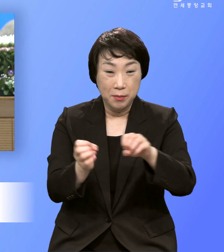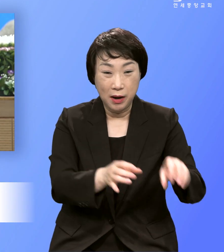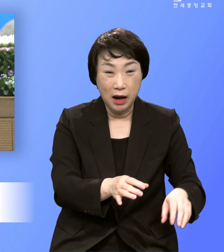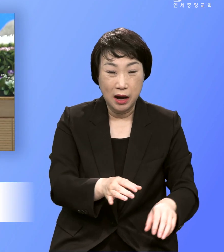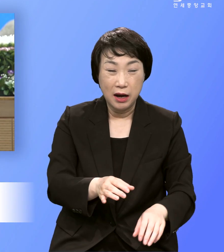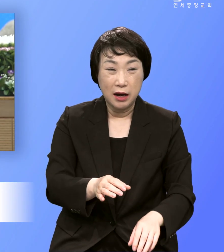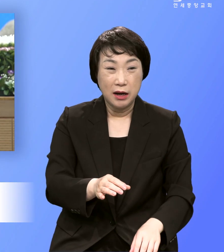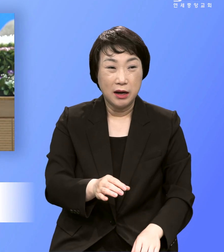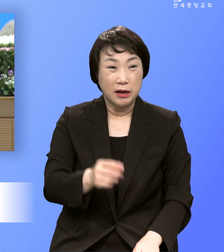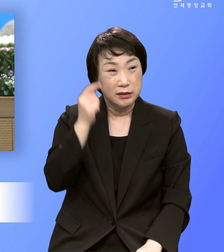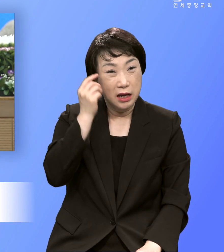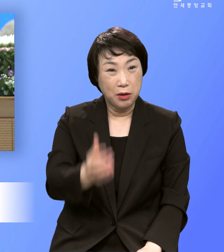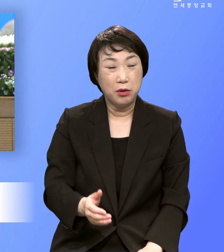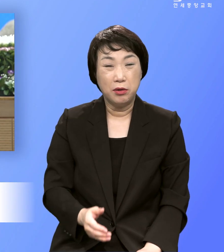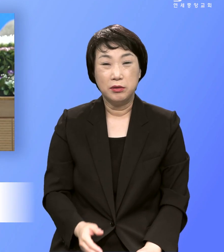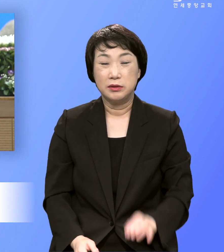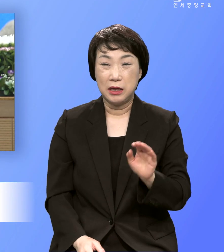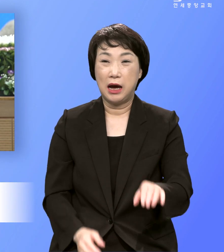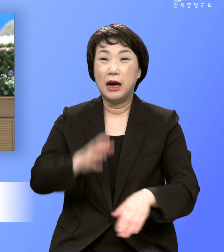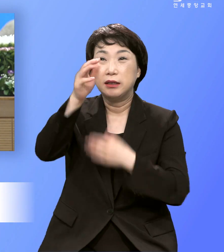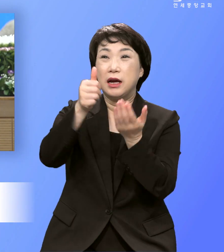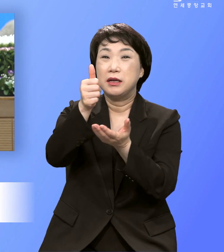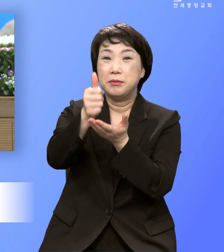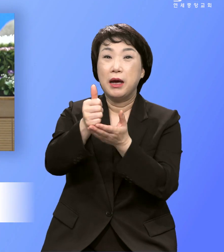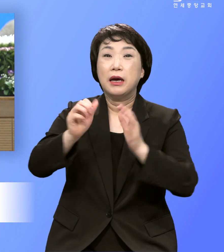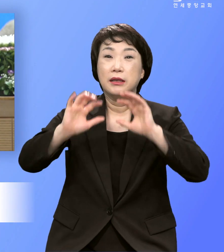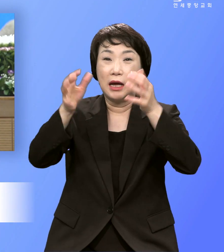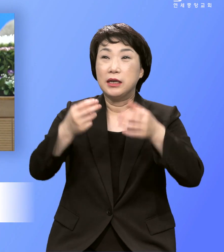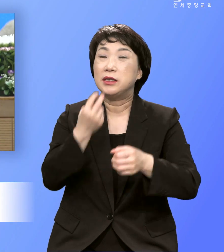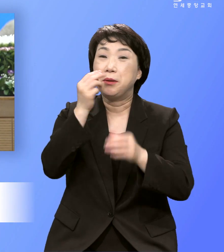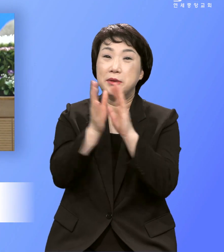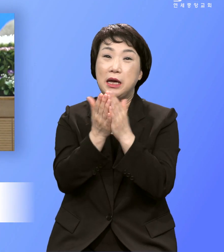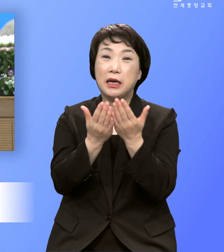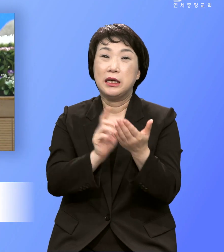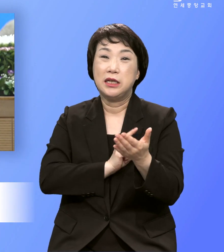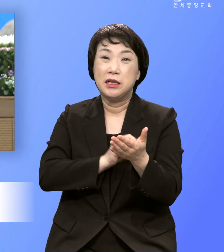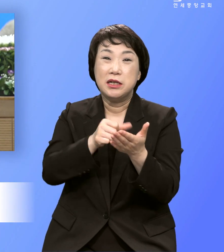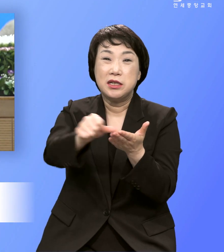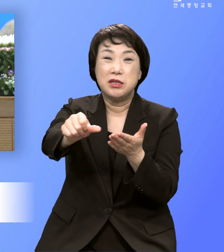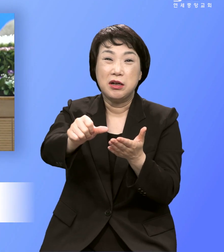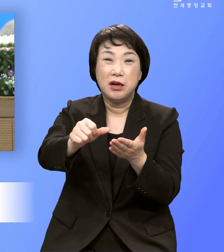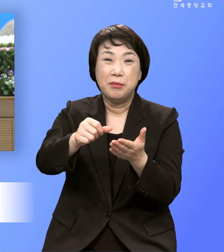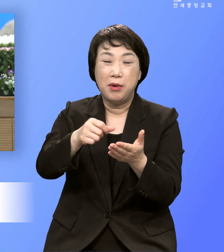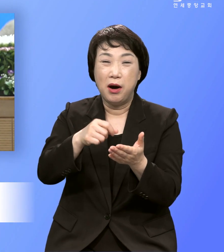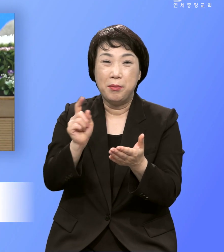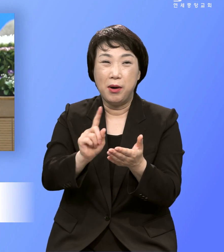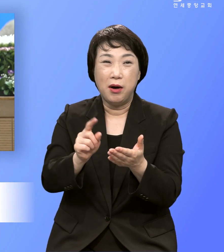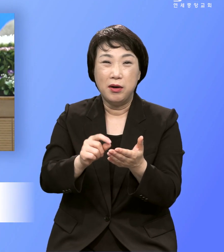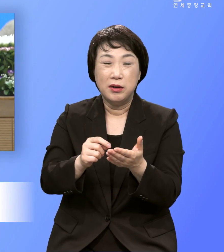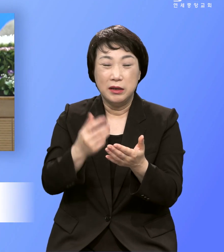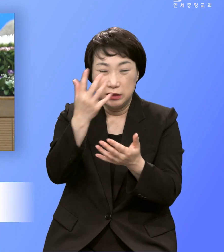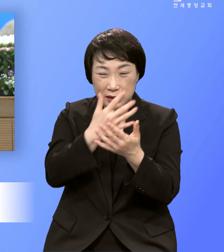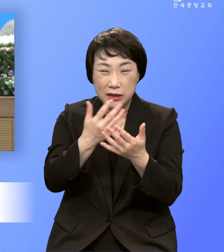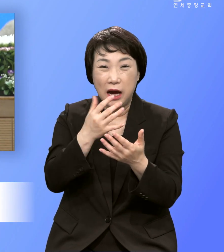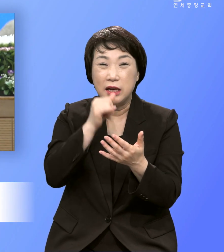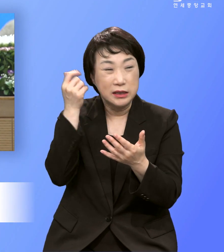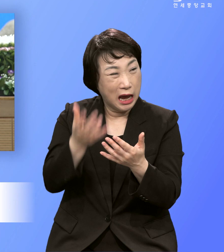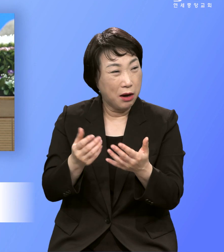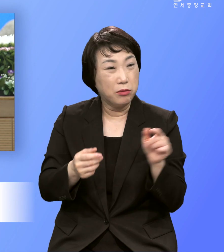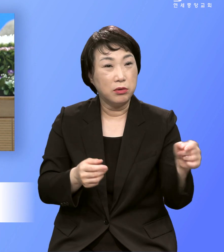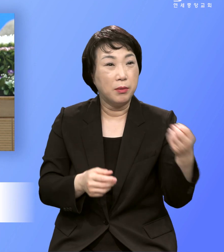파괴시키겠냐? 그 하나님의 나라 생명책에서 이름을 지었다 그랬다